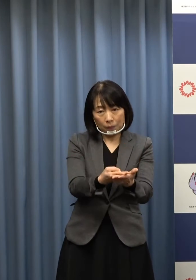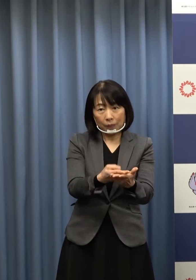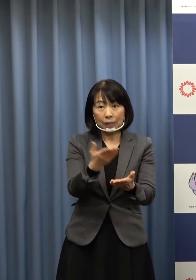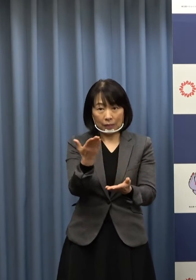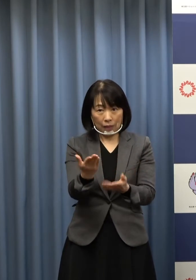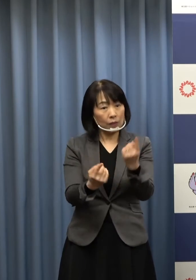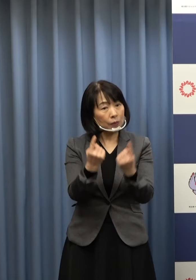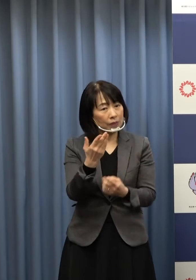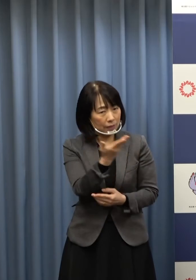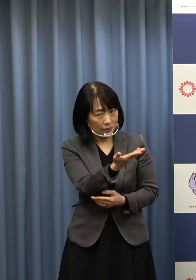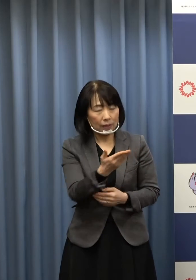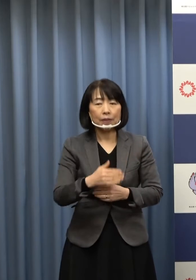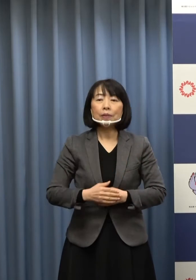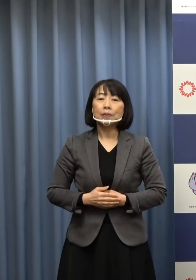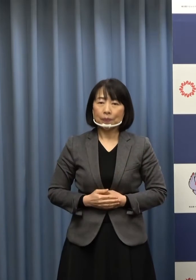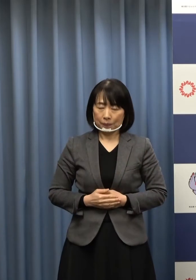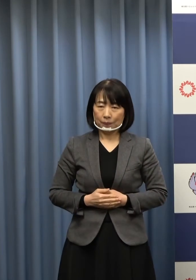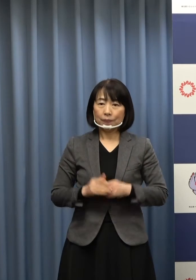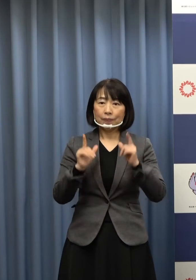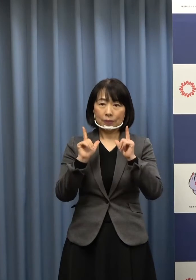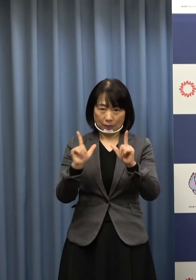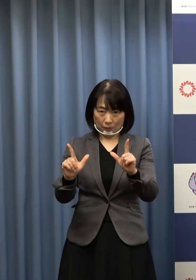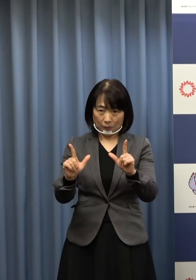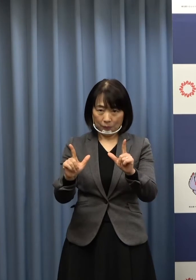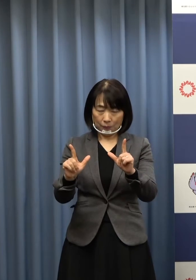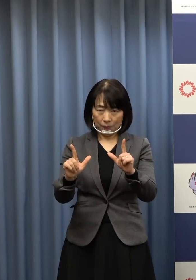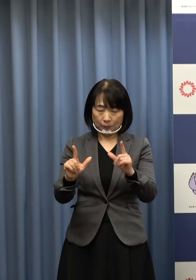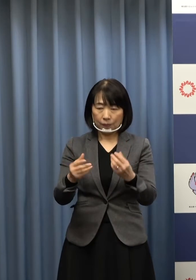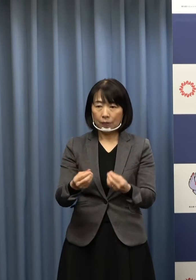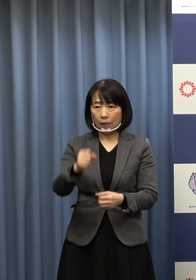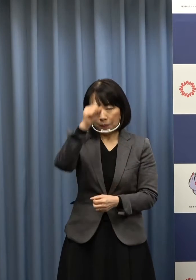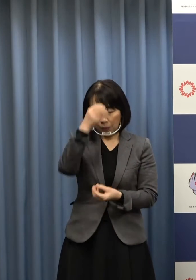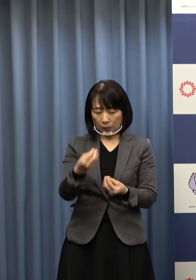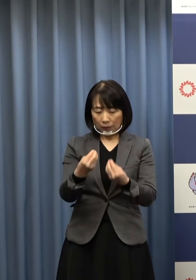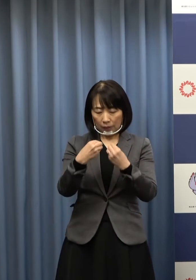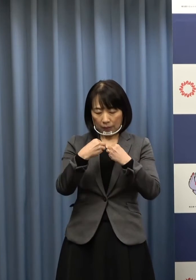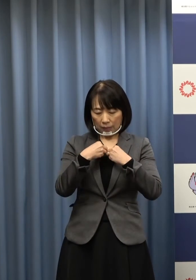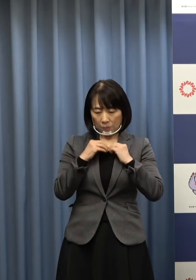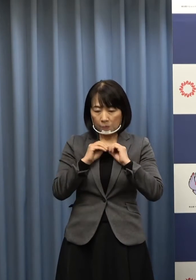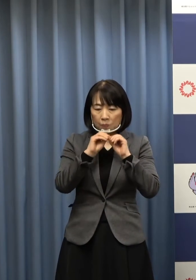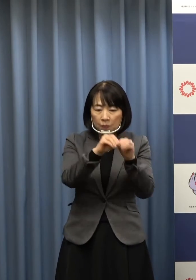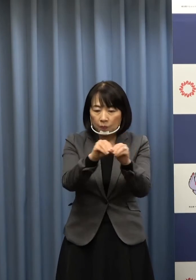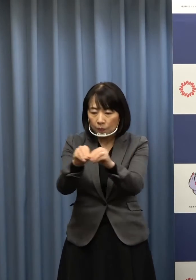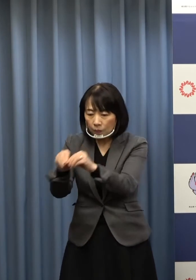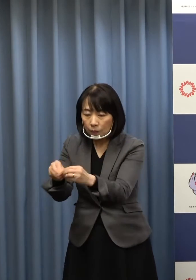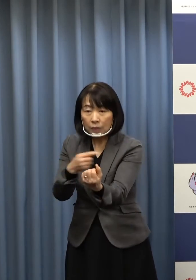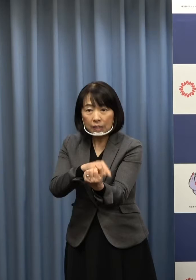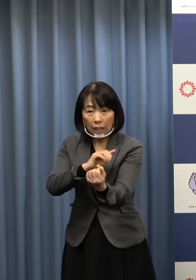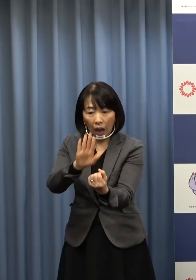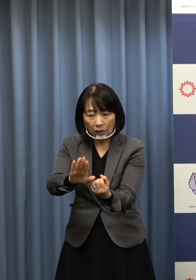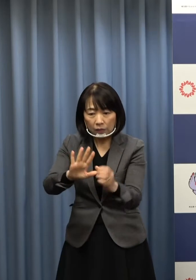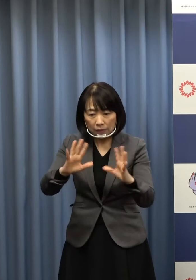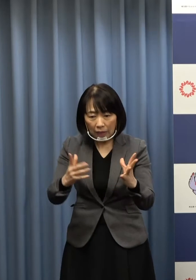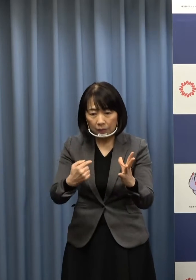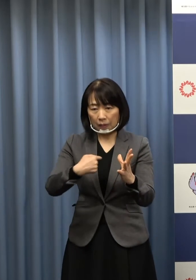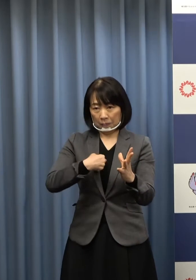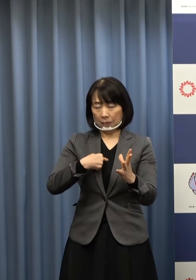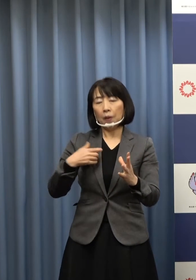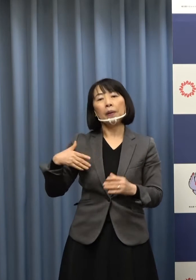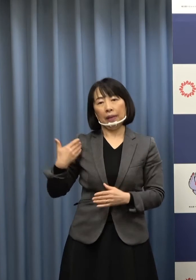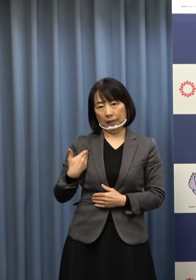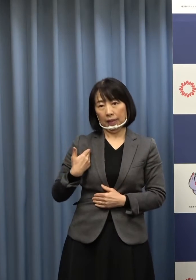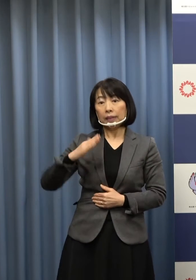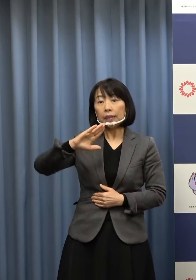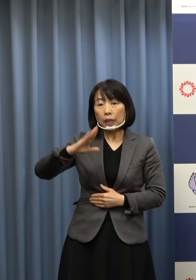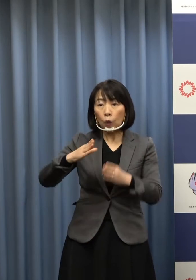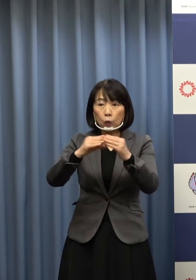ケースになりますか。 感染力があるかないかっていうのは我々はすいません、分かりません。ただ国の基準に従